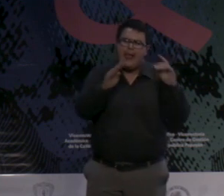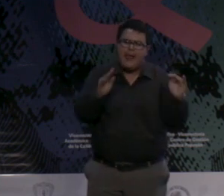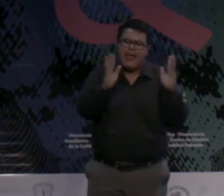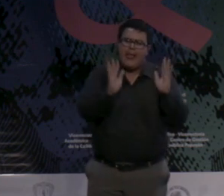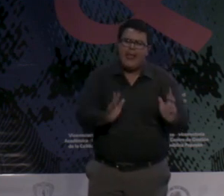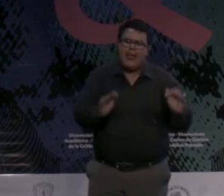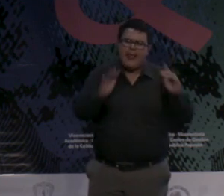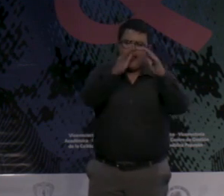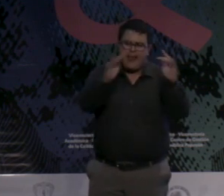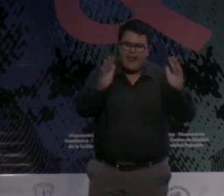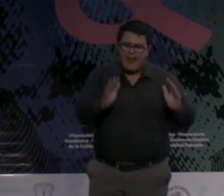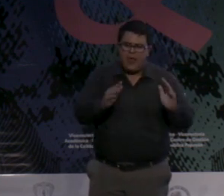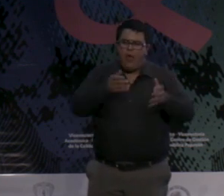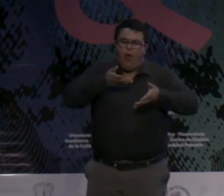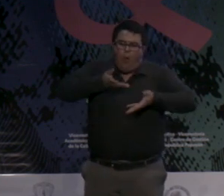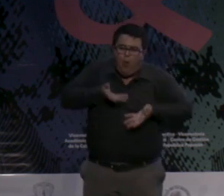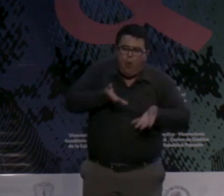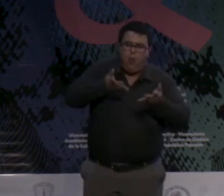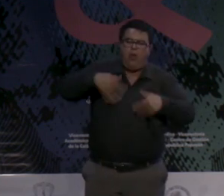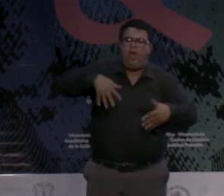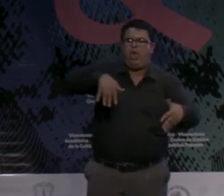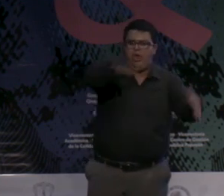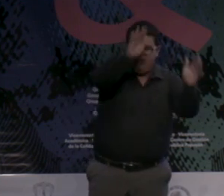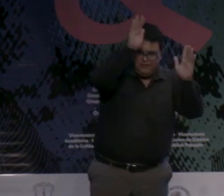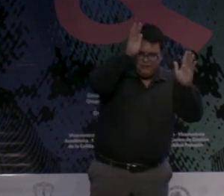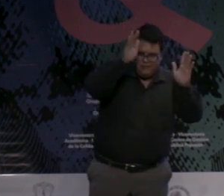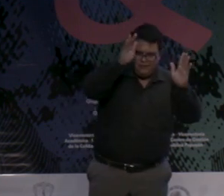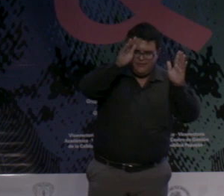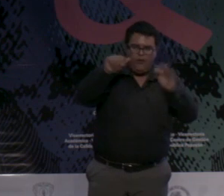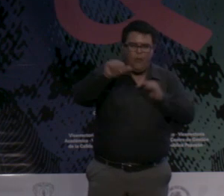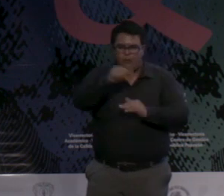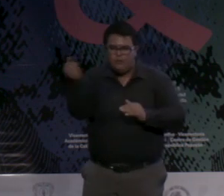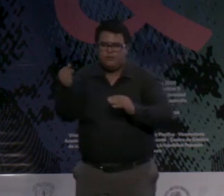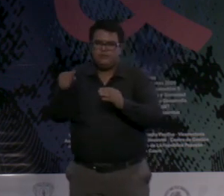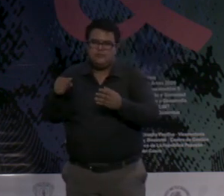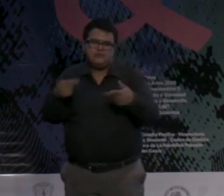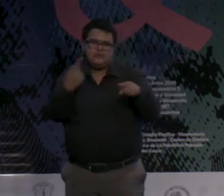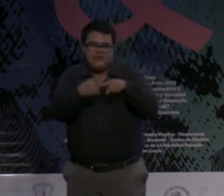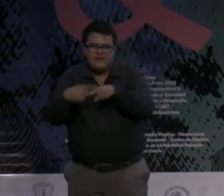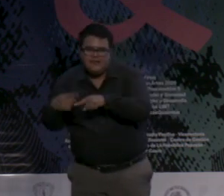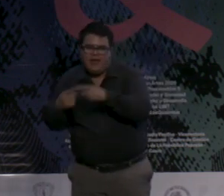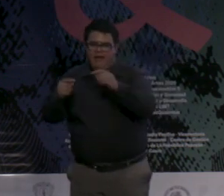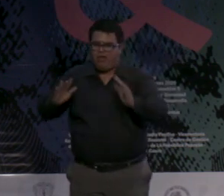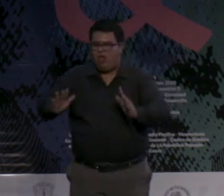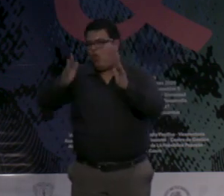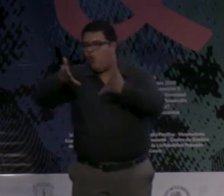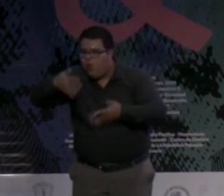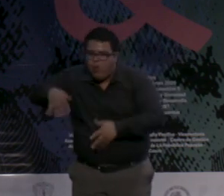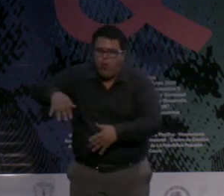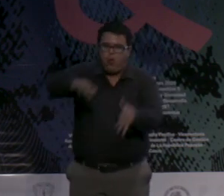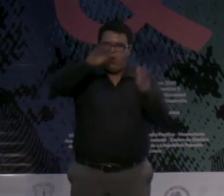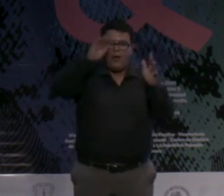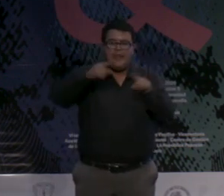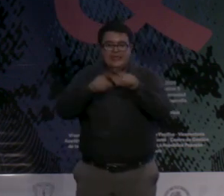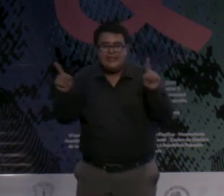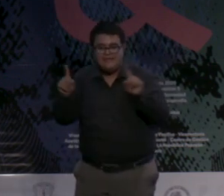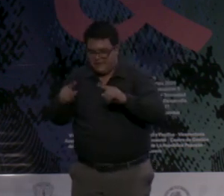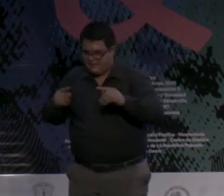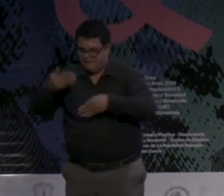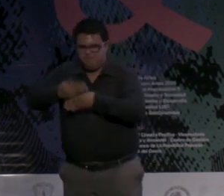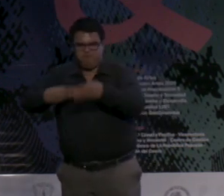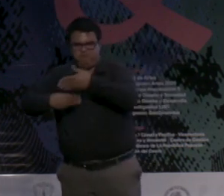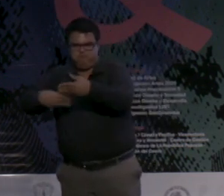casa. Segundo, que la casa se hace fuerte y consistente para resguardarnos de las fuerzas del exterior representadas